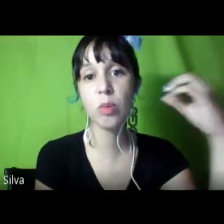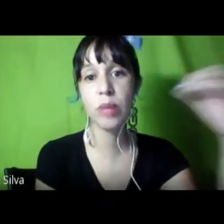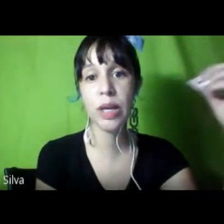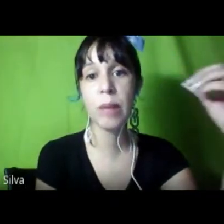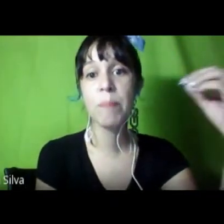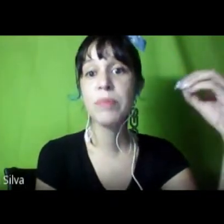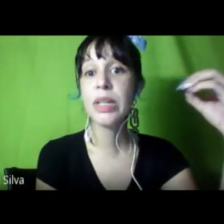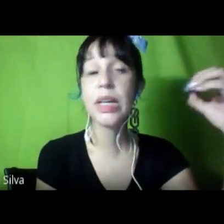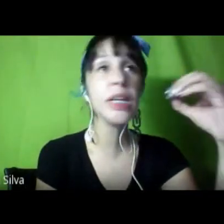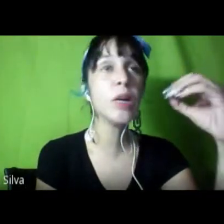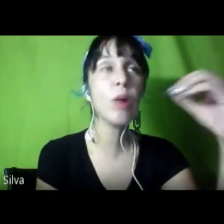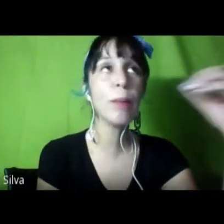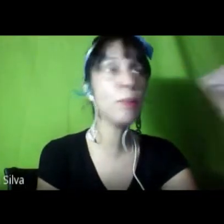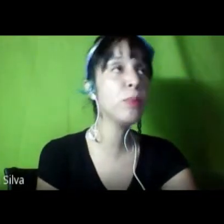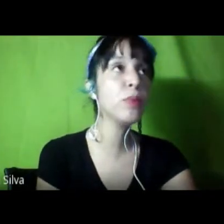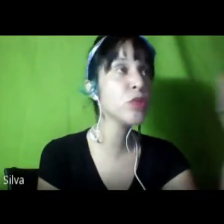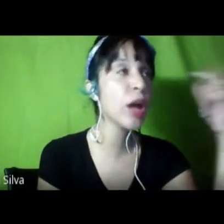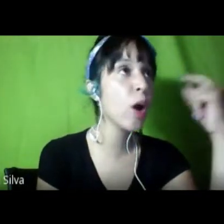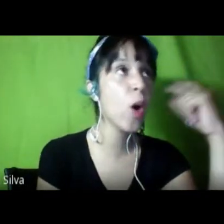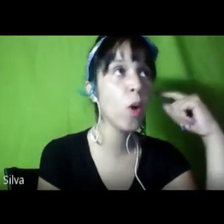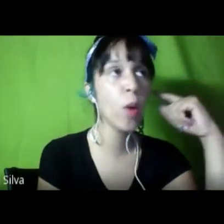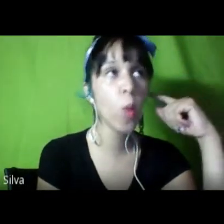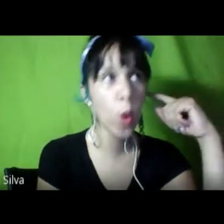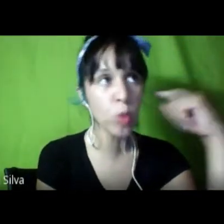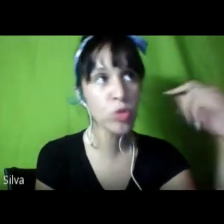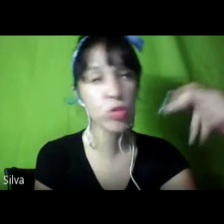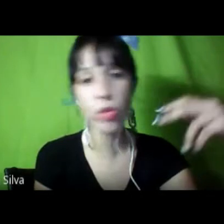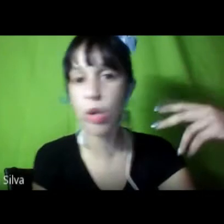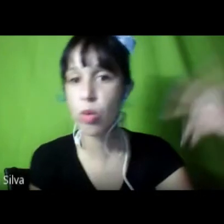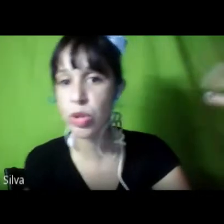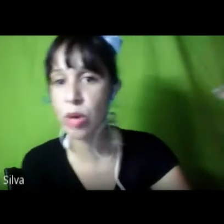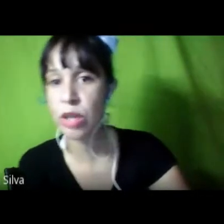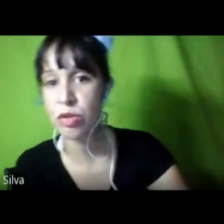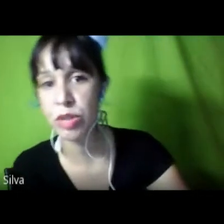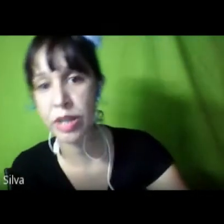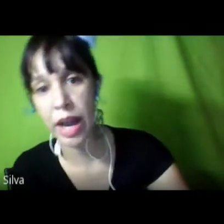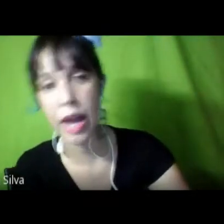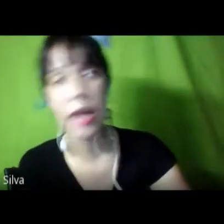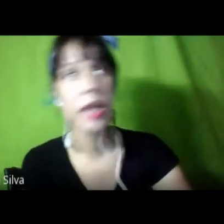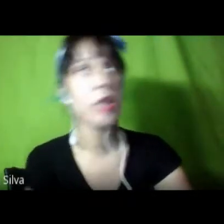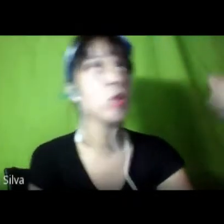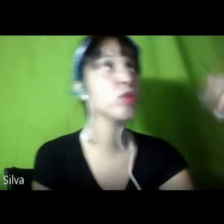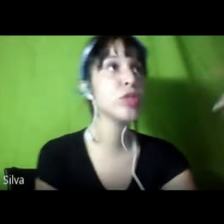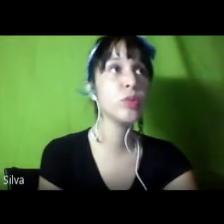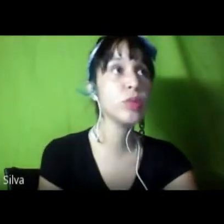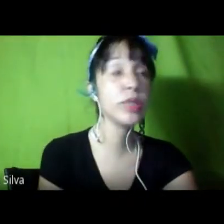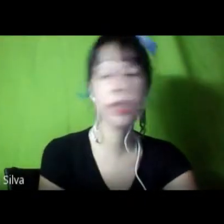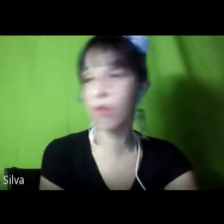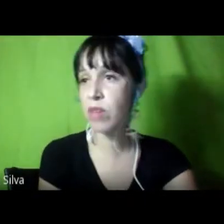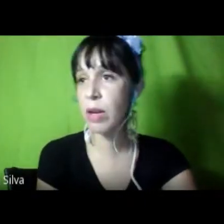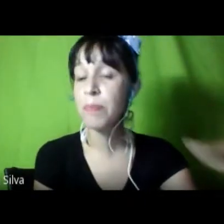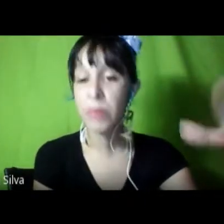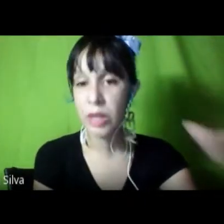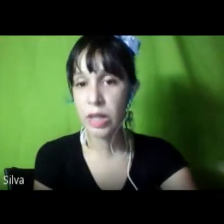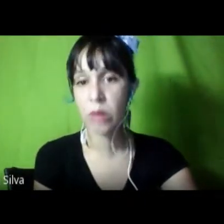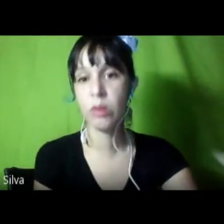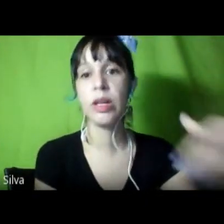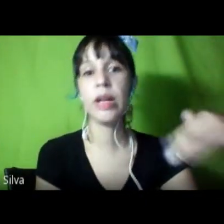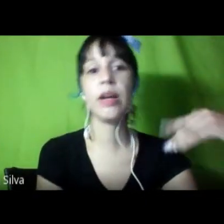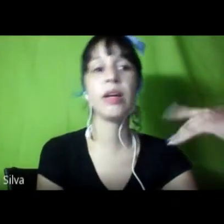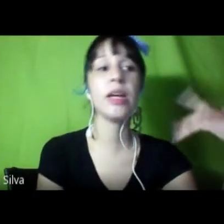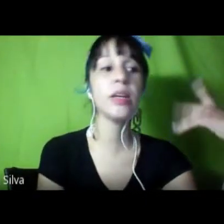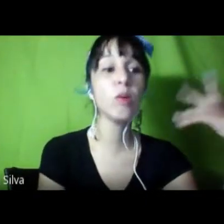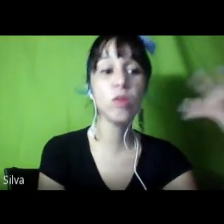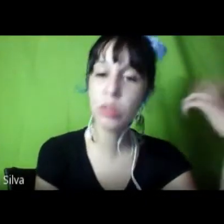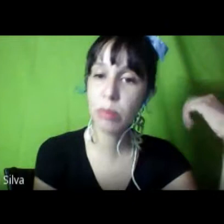a descobrir que não é eu ouço e eu consigo raciocinar e eu consigo escrever. Não,